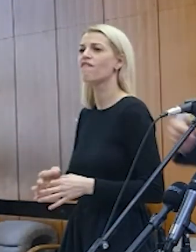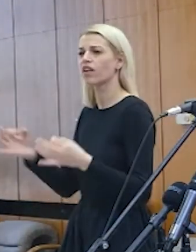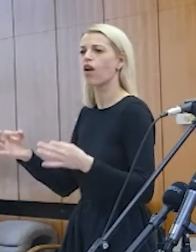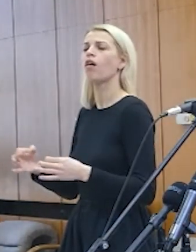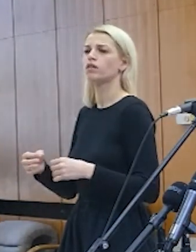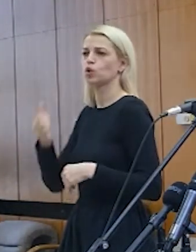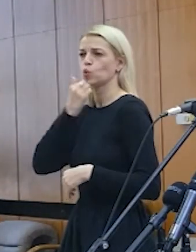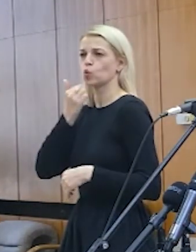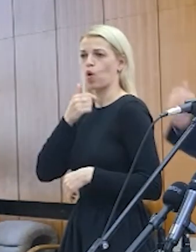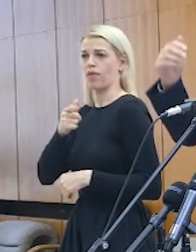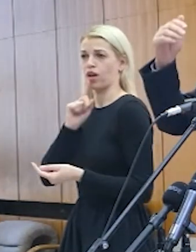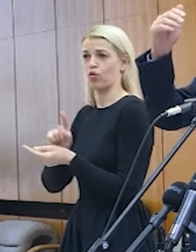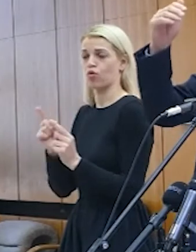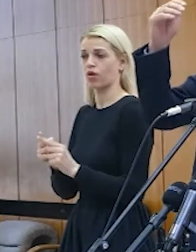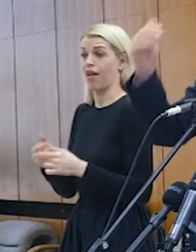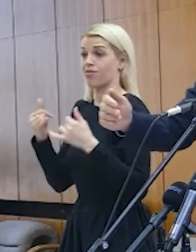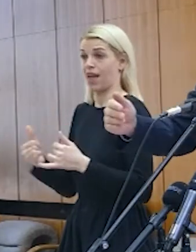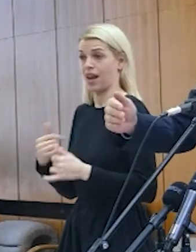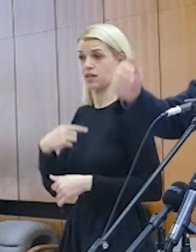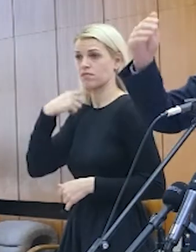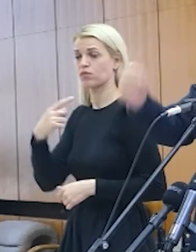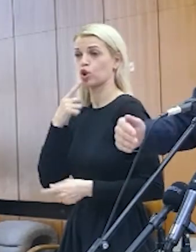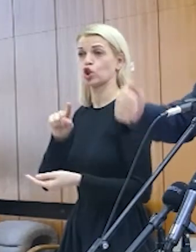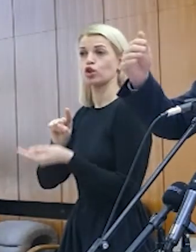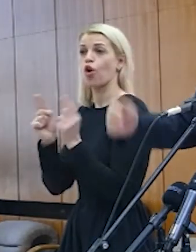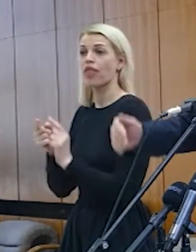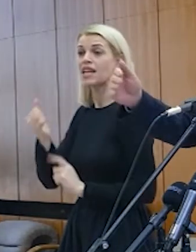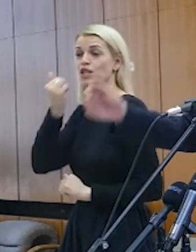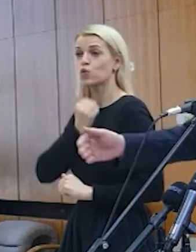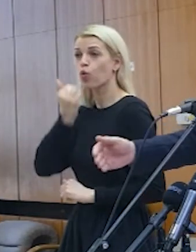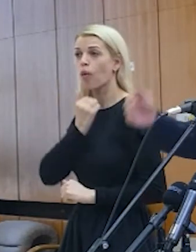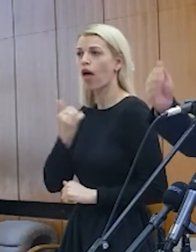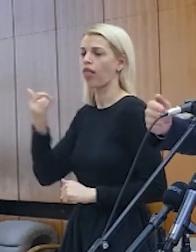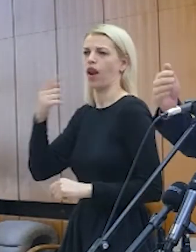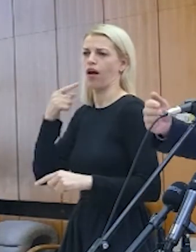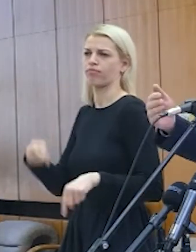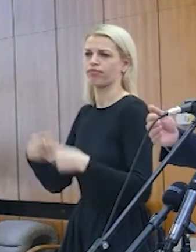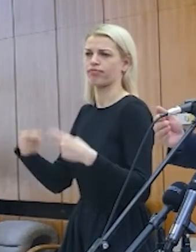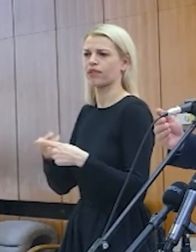dohodnite sa zatvorenými dverami. A keď vám to poviem, že sa idem dohodnúť za zatvorenými dverami, tak